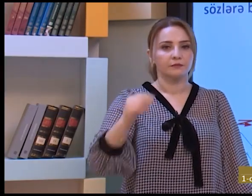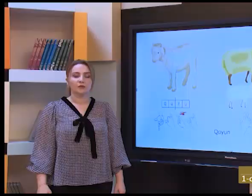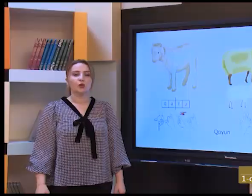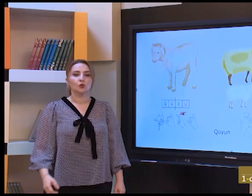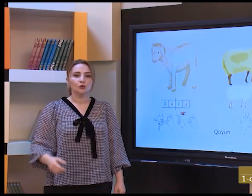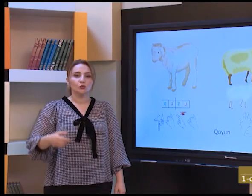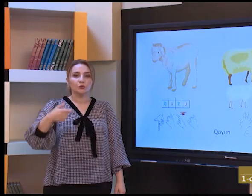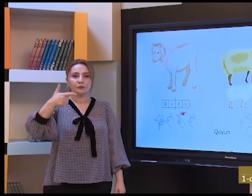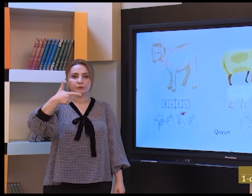Kuzu.